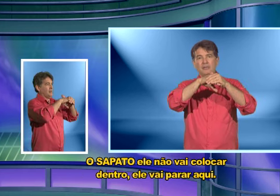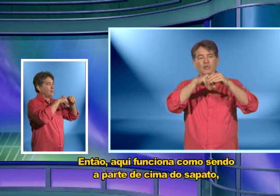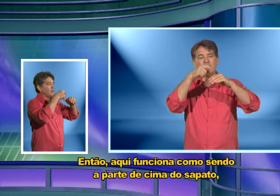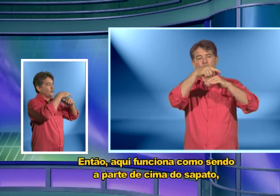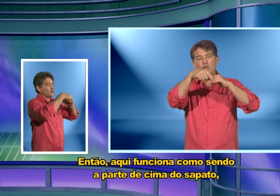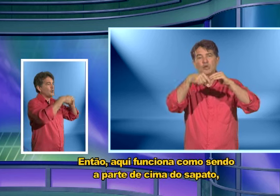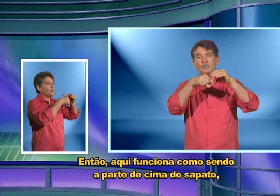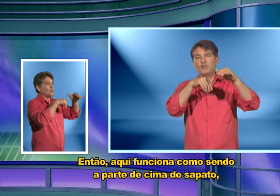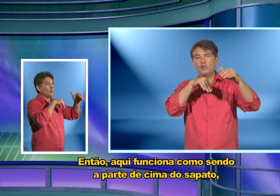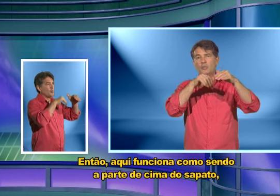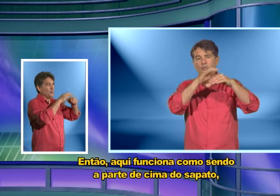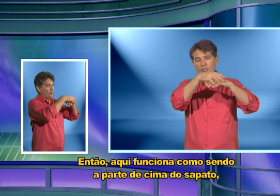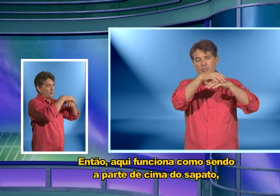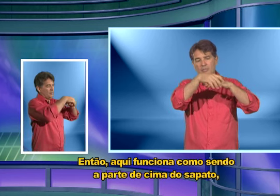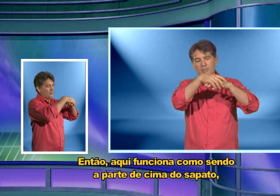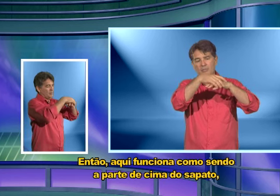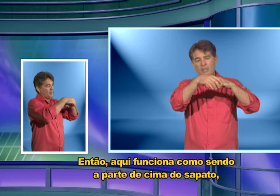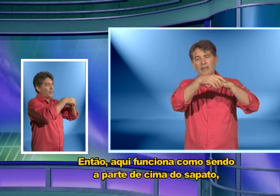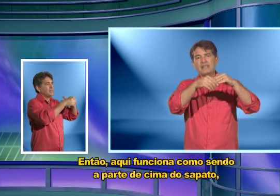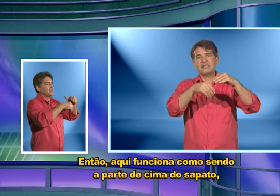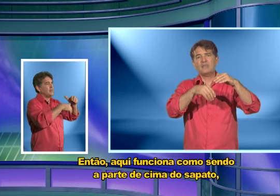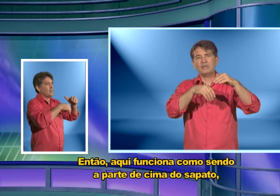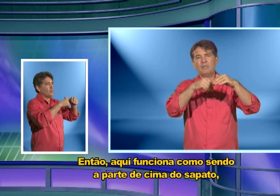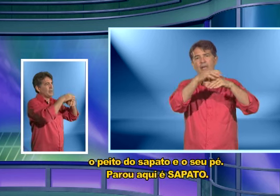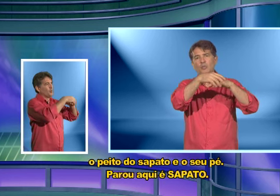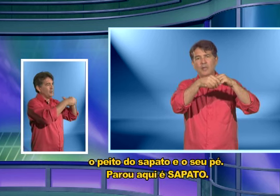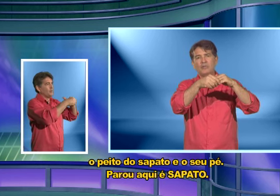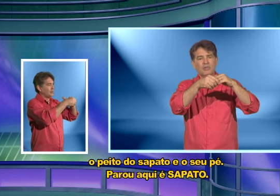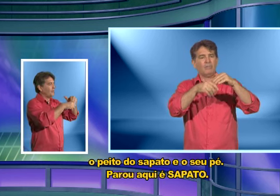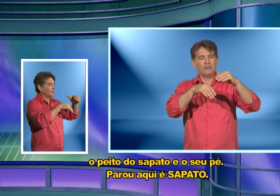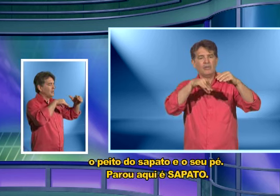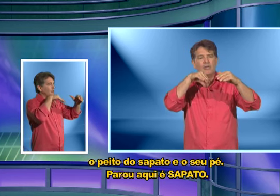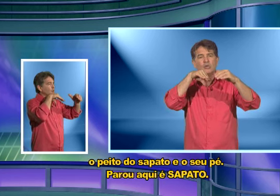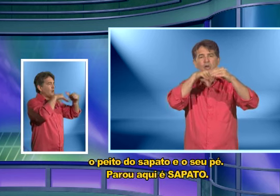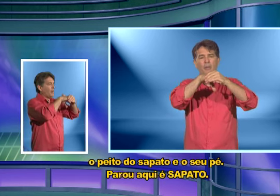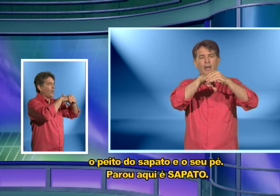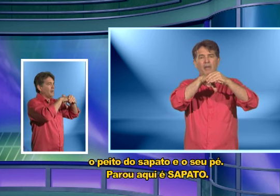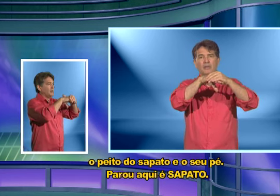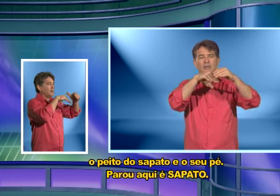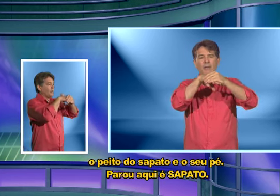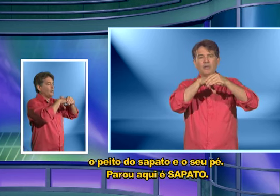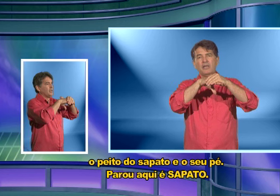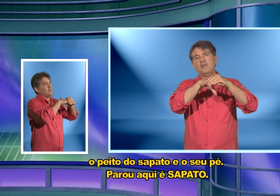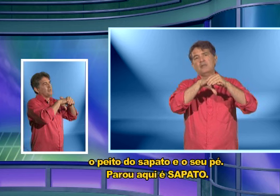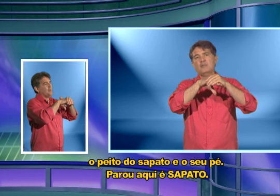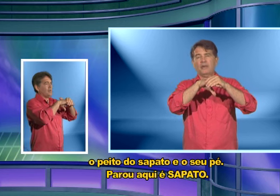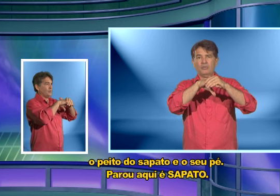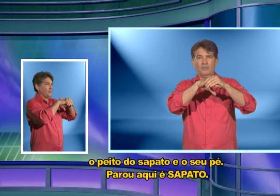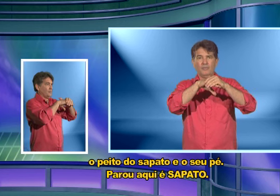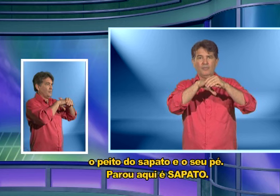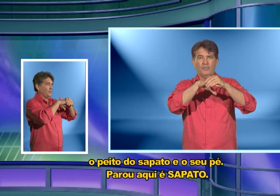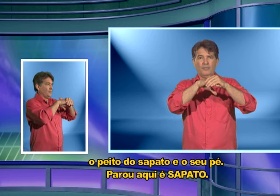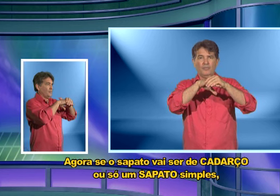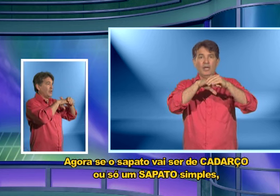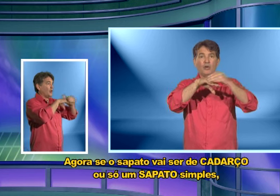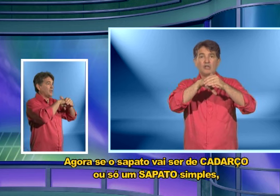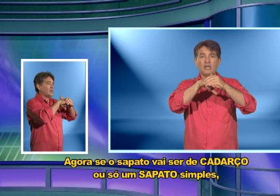Então, aqui funciona como se fosse a parte de cima do sapato, o peito do sapato e o seu pé. Parou aqui, é sapato.